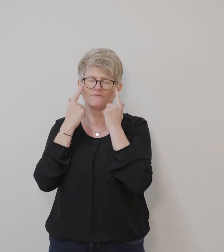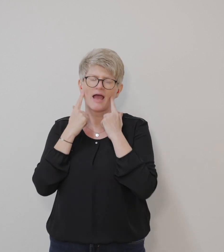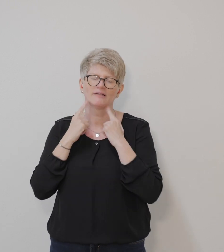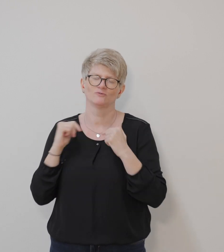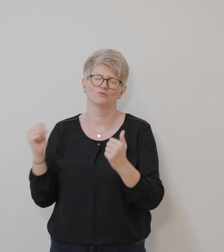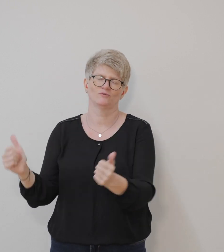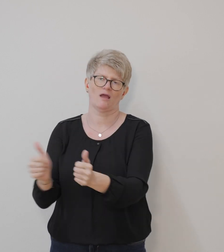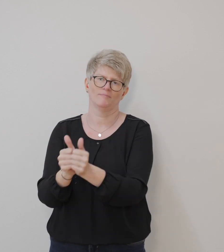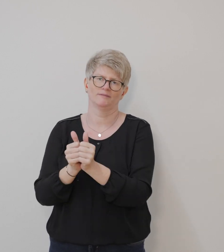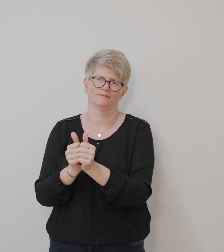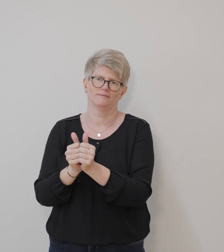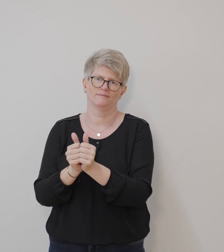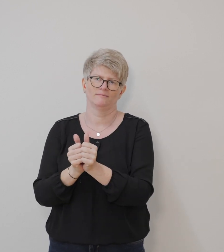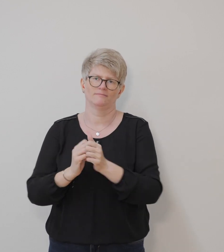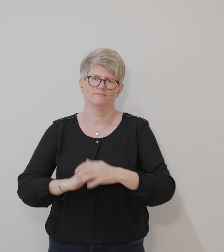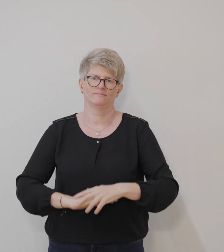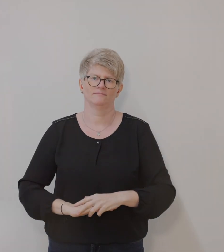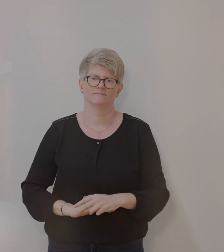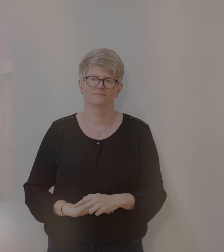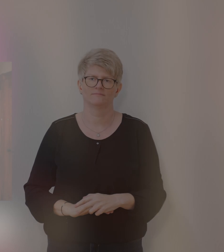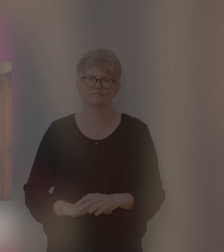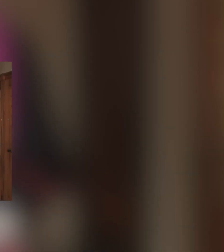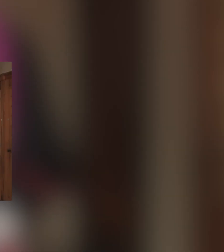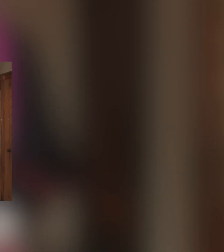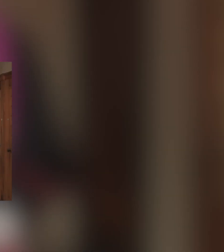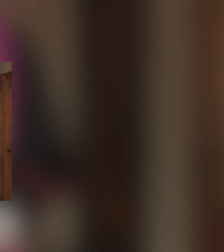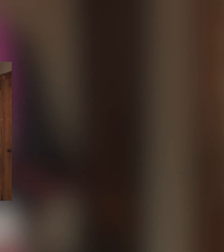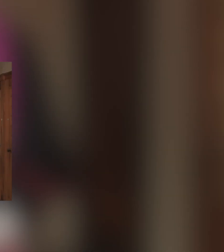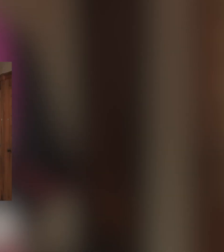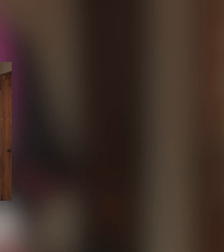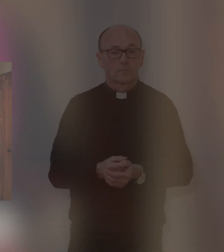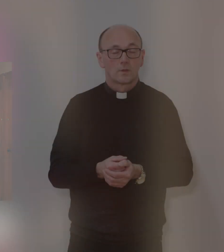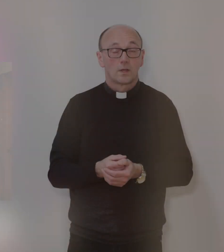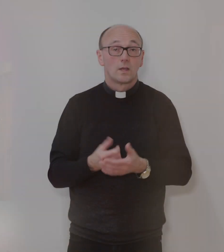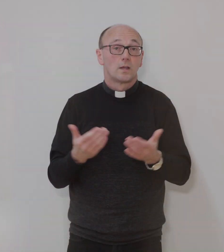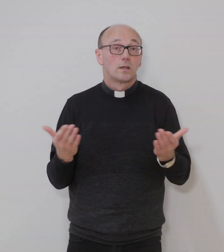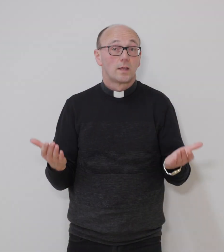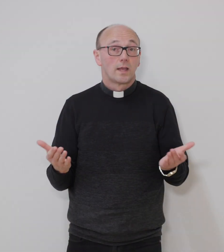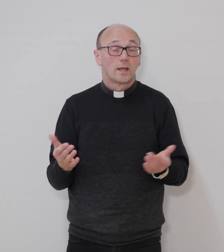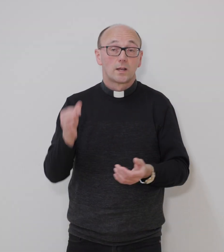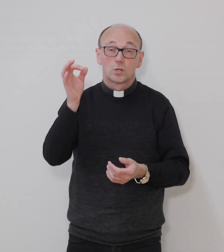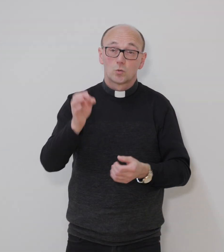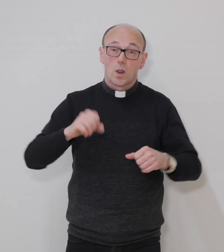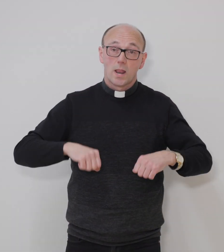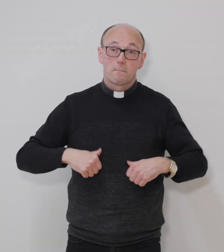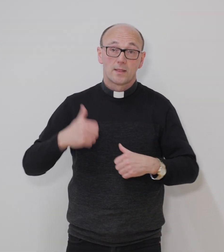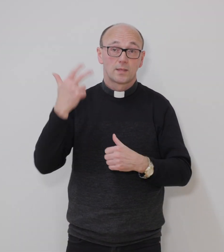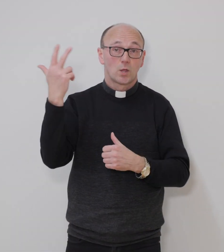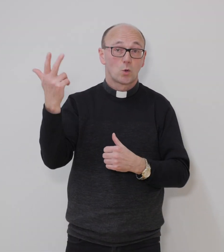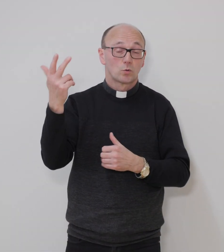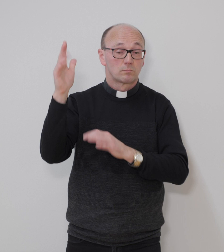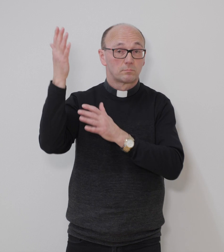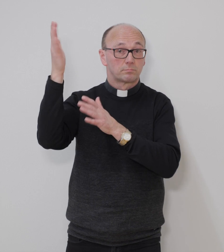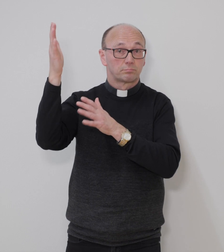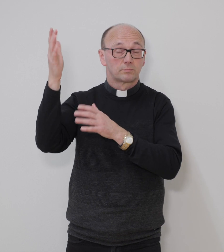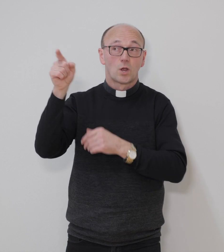Sei gepriesen, Herr Jesus Christus, Sohn des lebendigen Gottes. Du bist der Erlöser der Welt, unser Herr und Heiland, der auch im